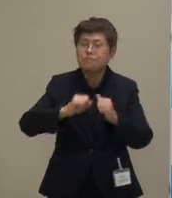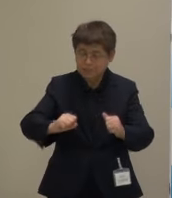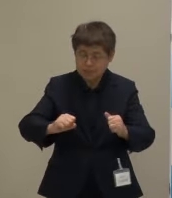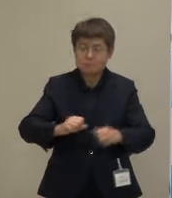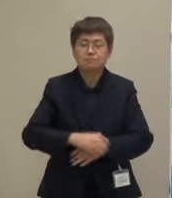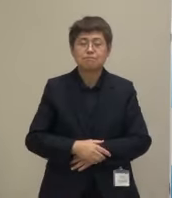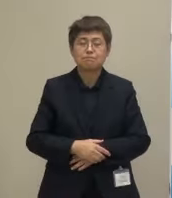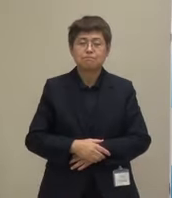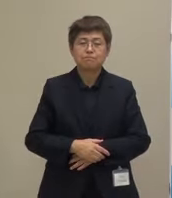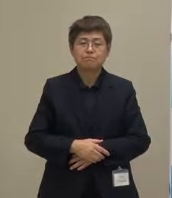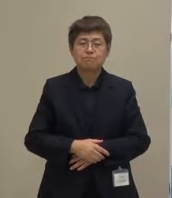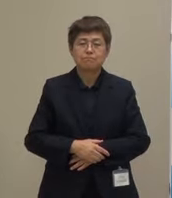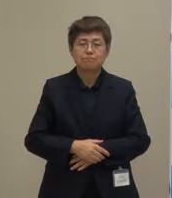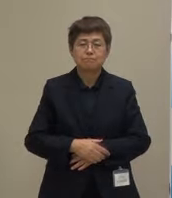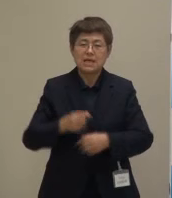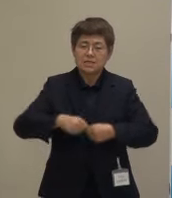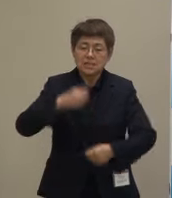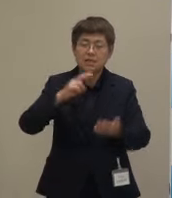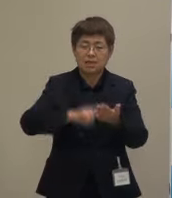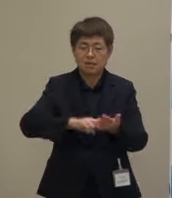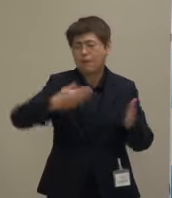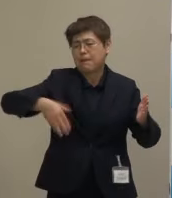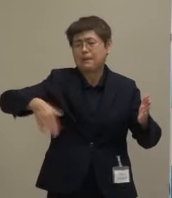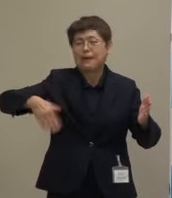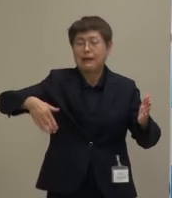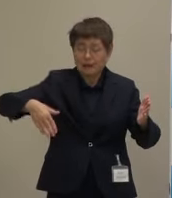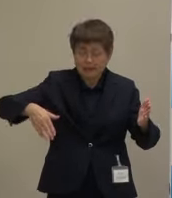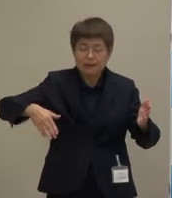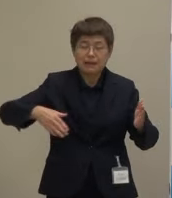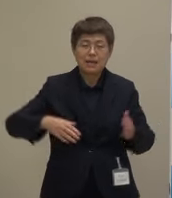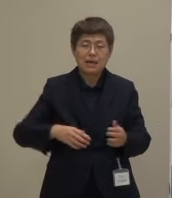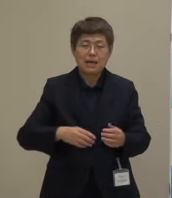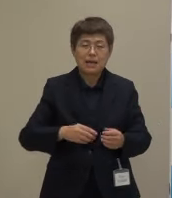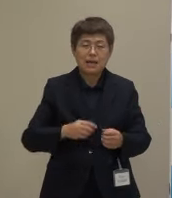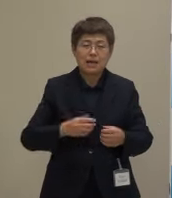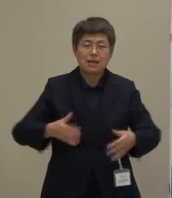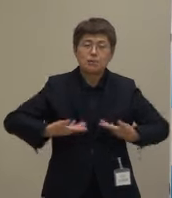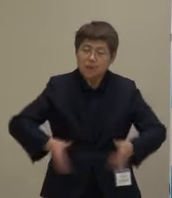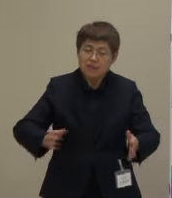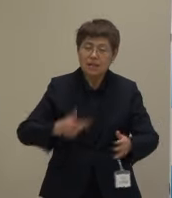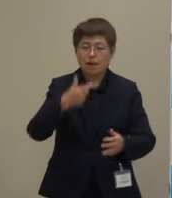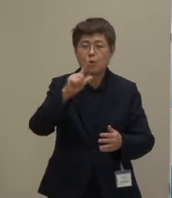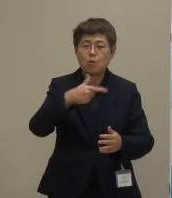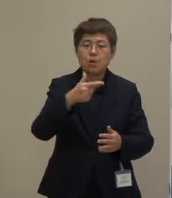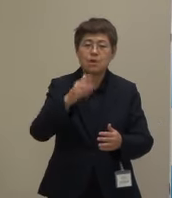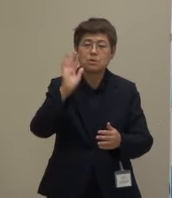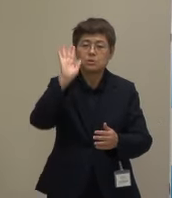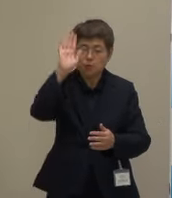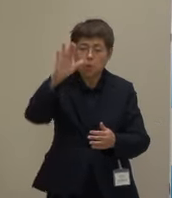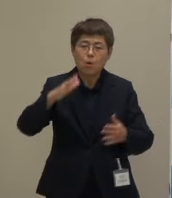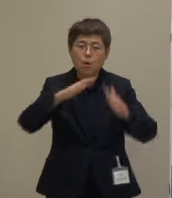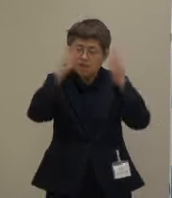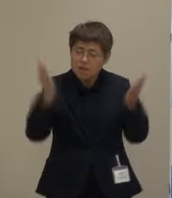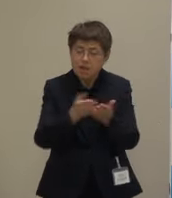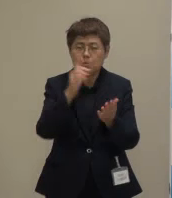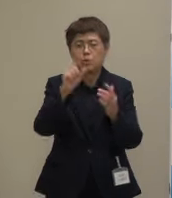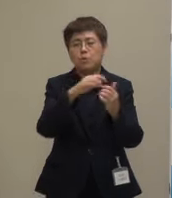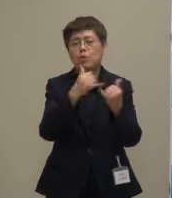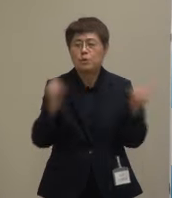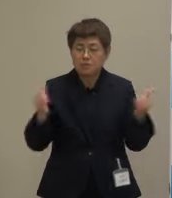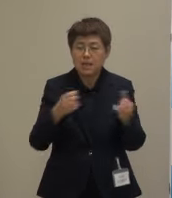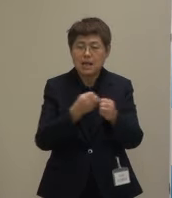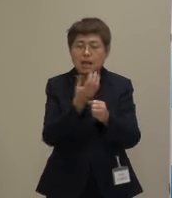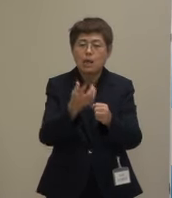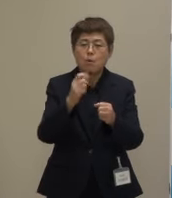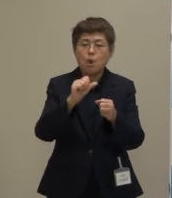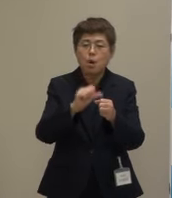。正式決定はまだですが、生後6ヶ月以上のすべての方を対象とした令和